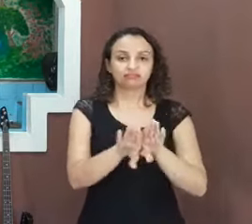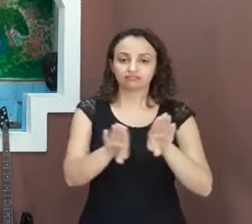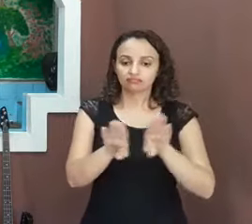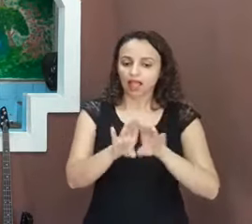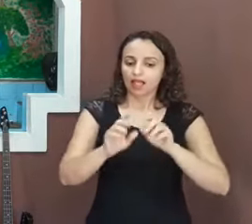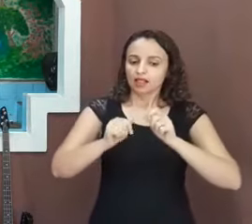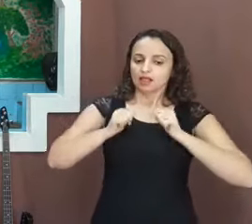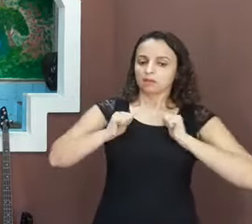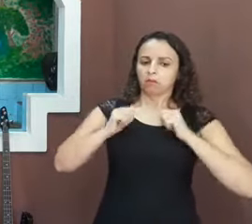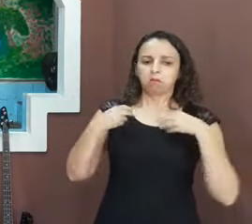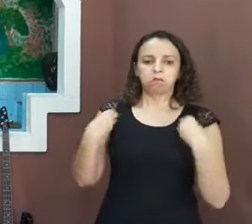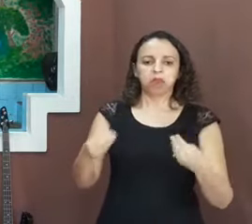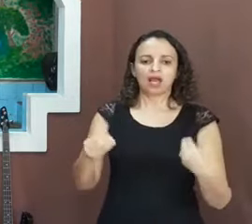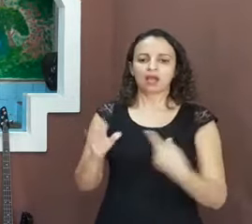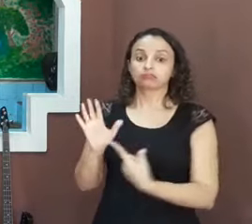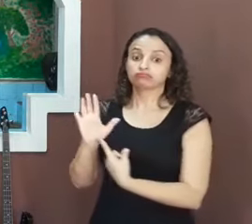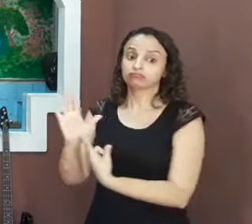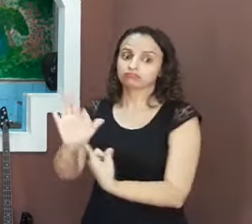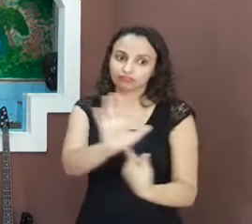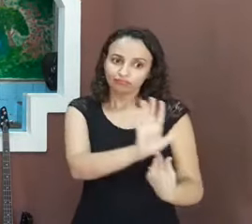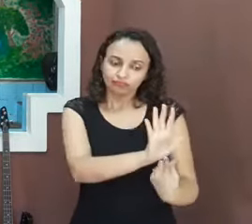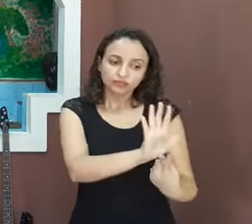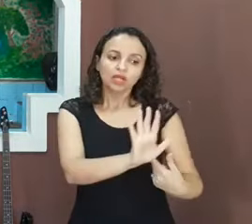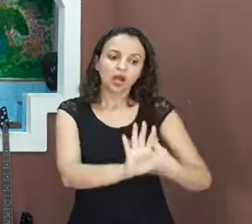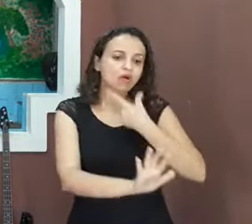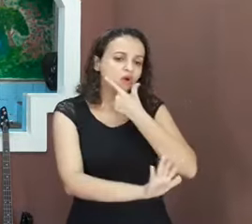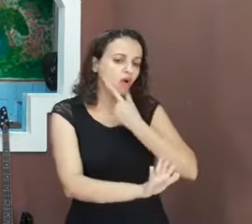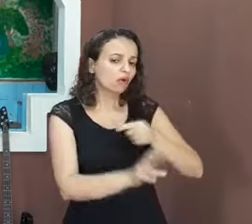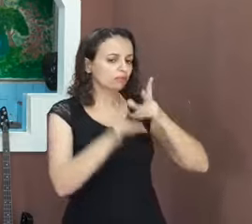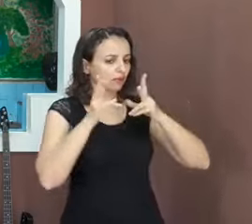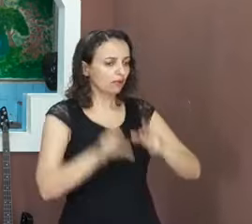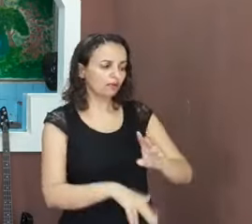homem tenha essa condição de precisar descansar.